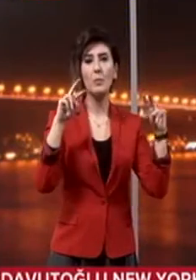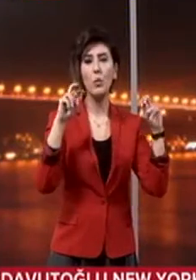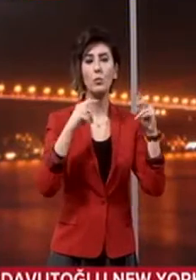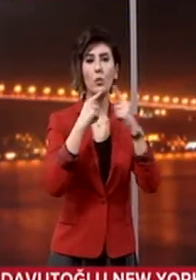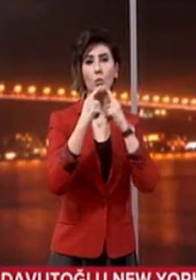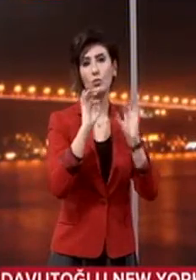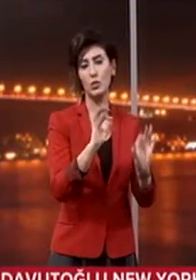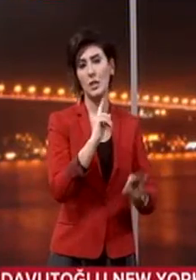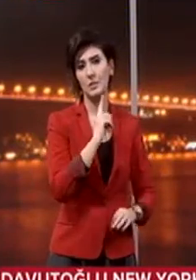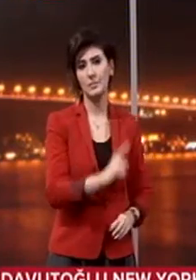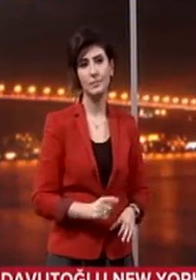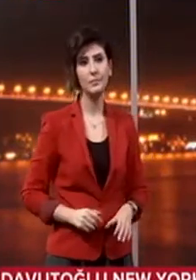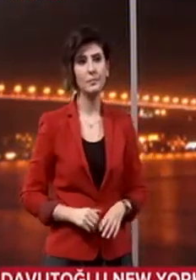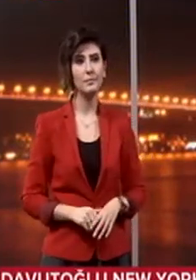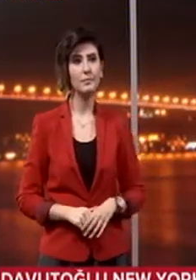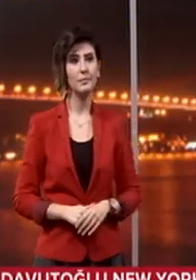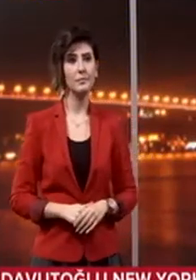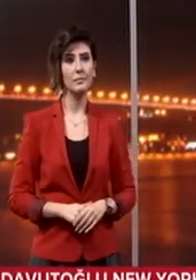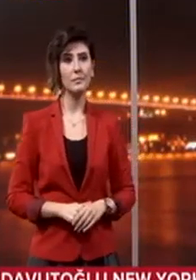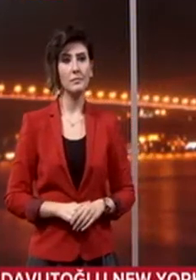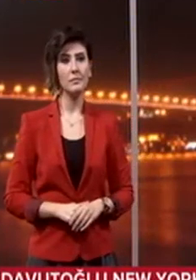konuları ele alacak.